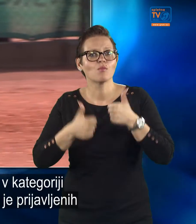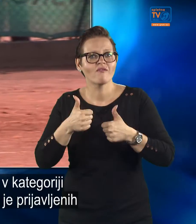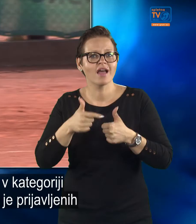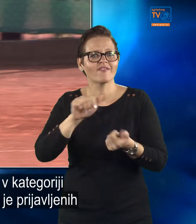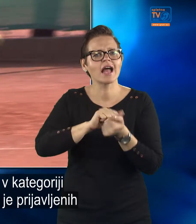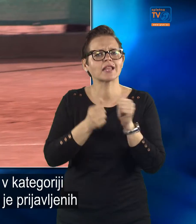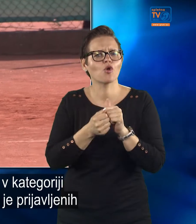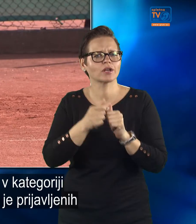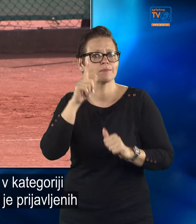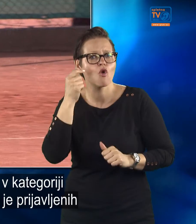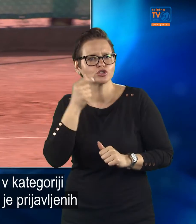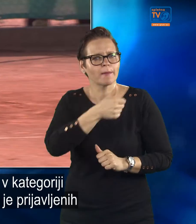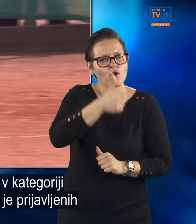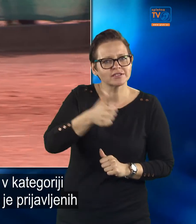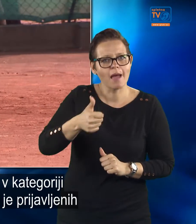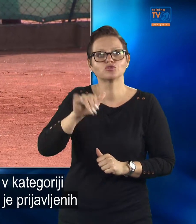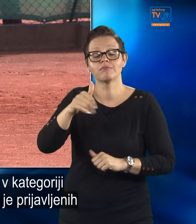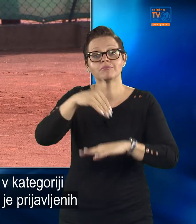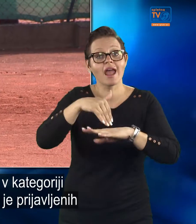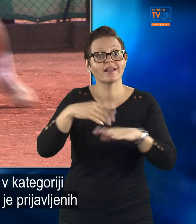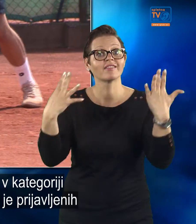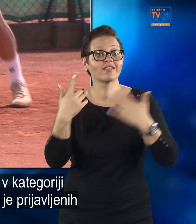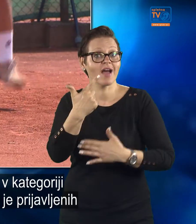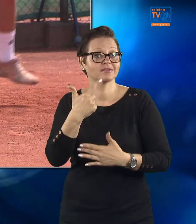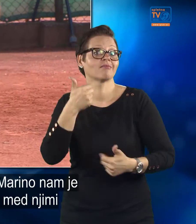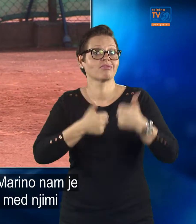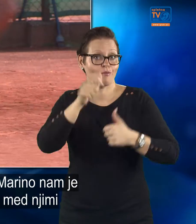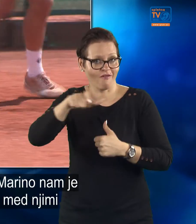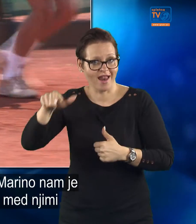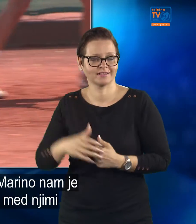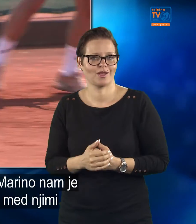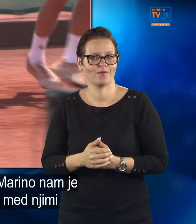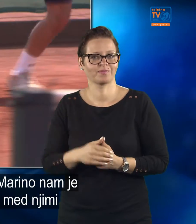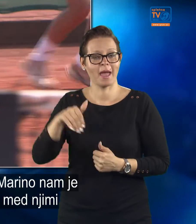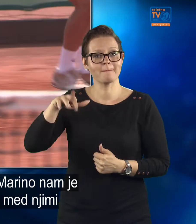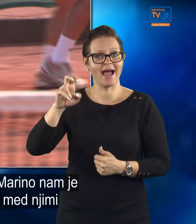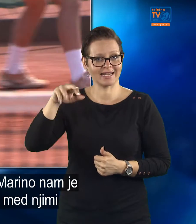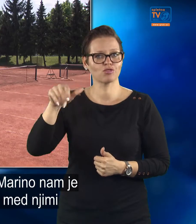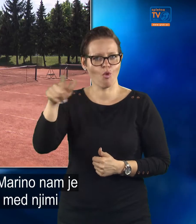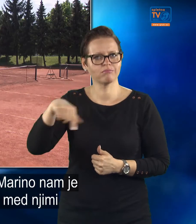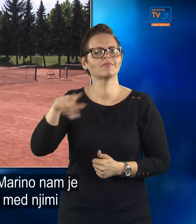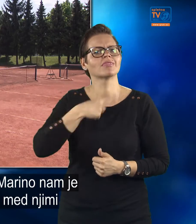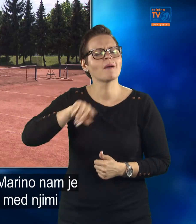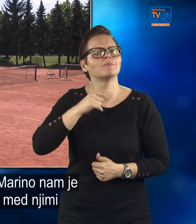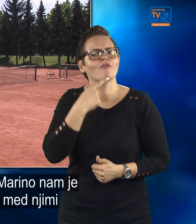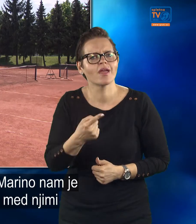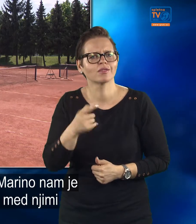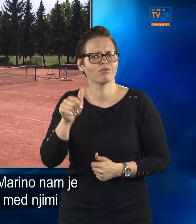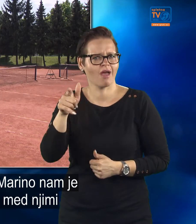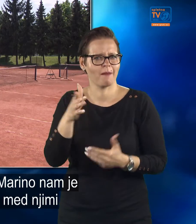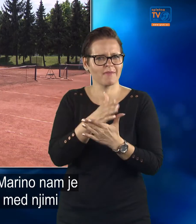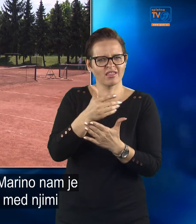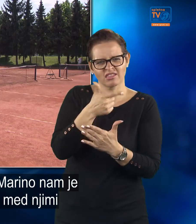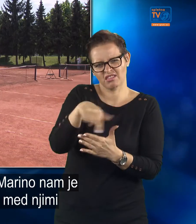Za tekmovanje v kategoriji moški posamično je prijavljenih 29 tekmovalcev. Marino nam je povedal, da je med